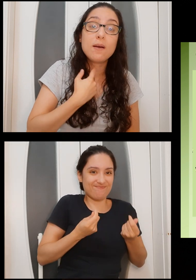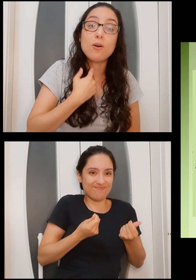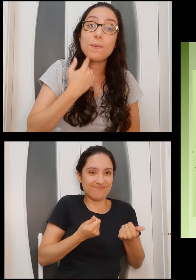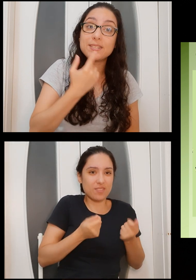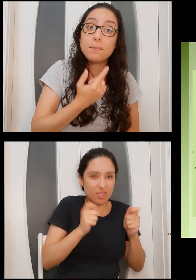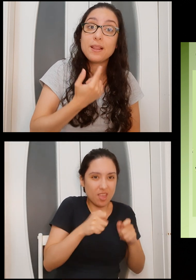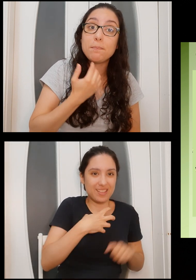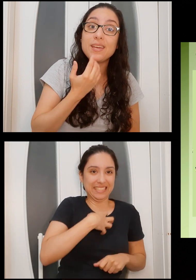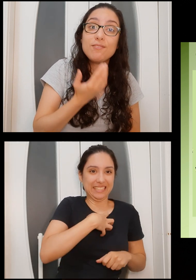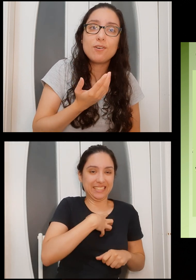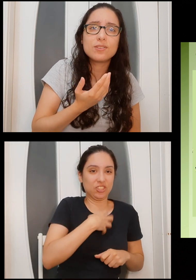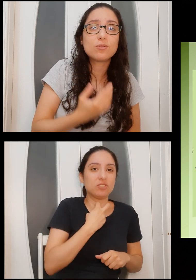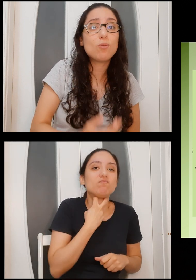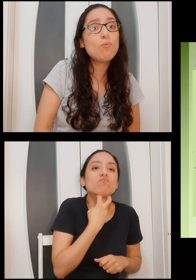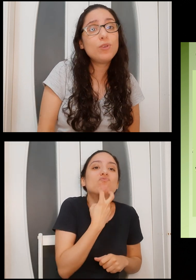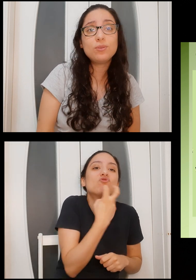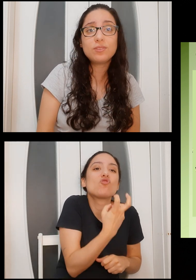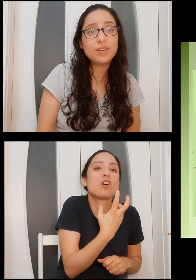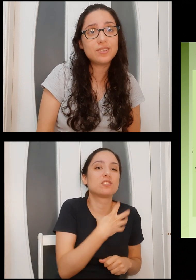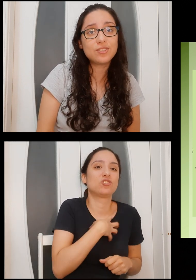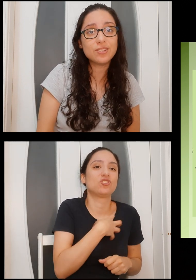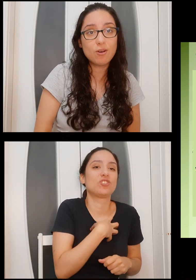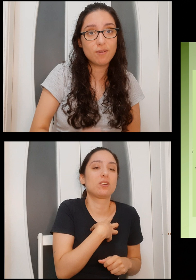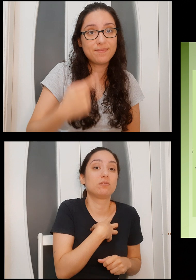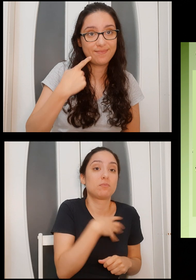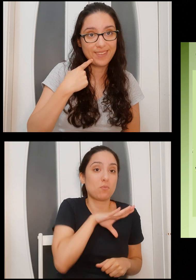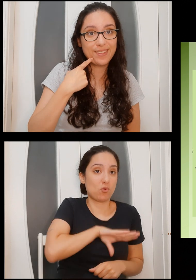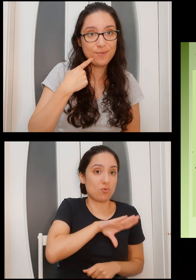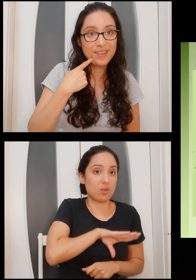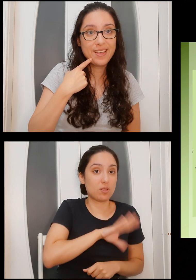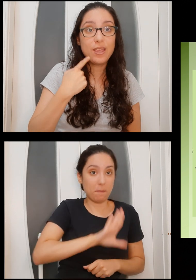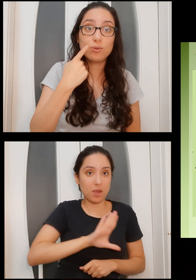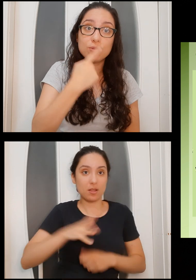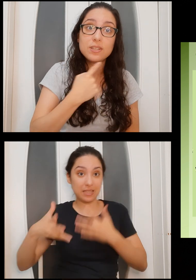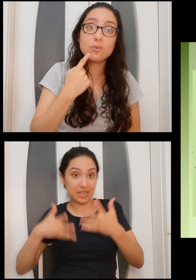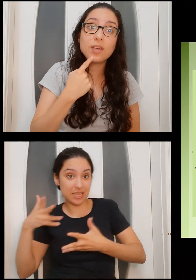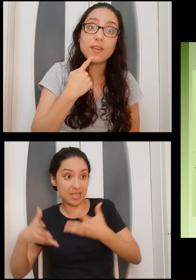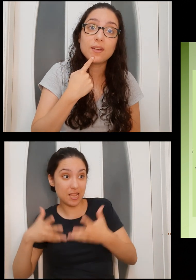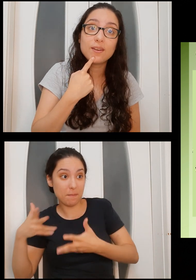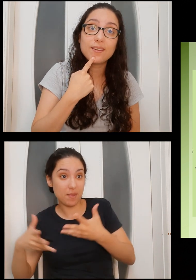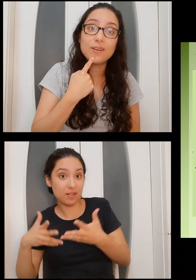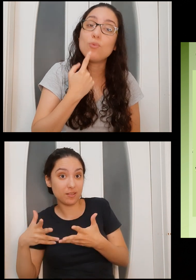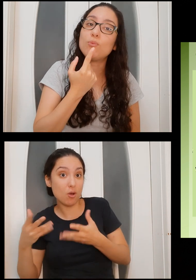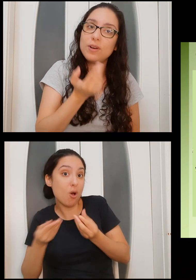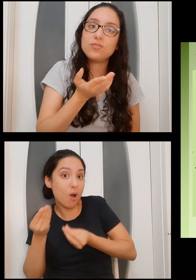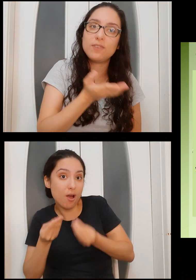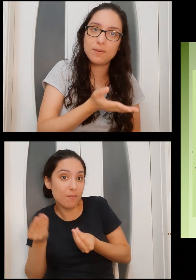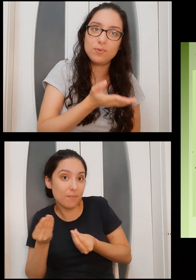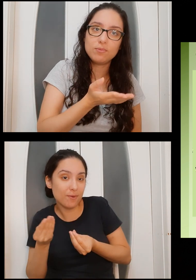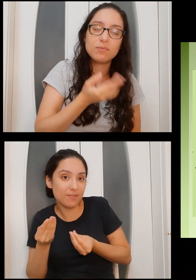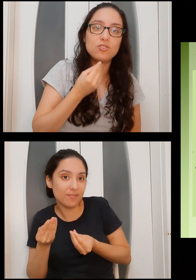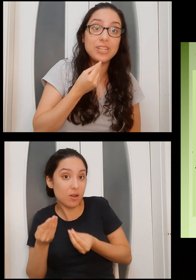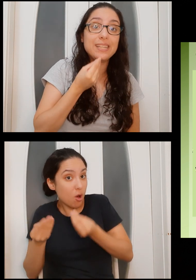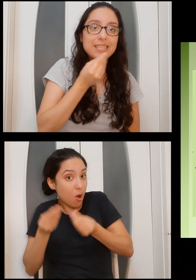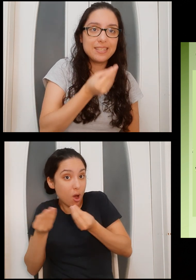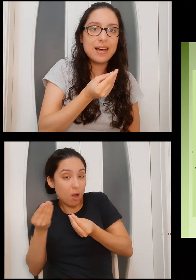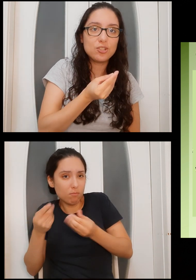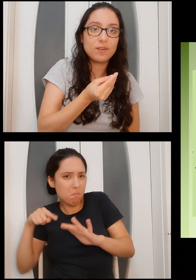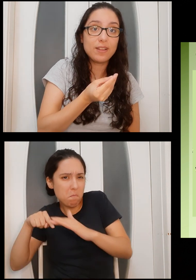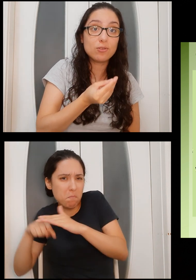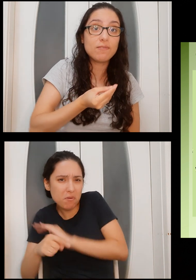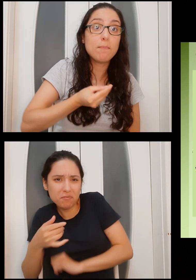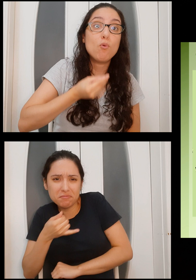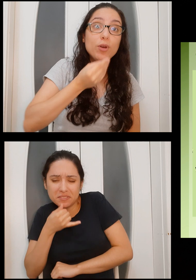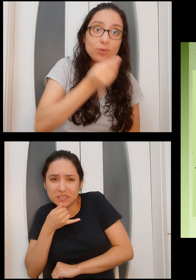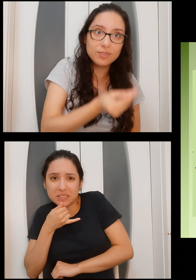ó. Eu passei pela minha voz, eu tô muito triste, ó. Entendeu? Eu tô usando o quê? Um advérbio de intensidade